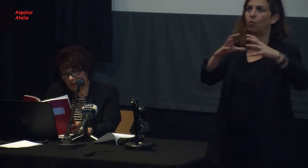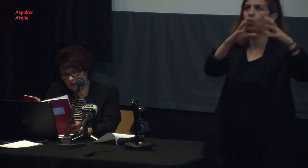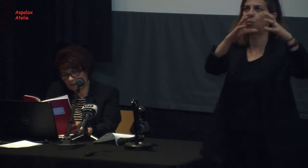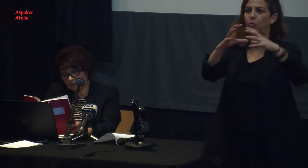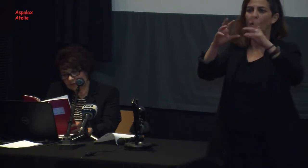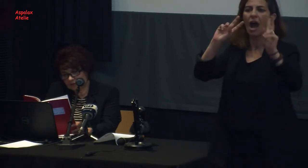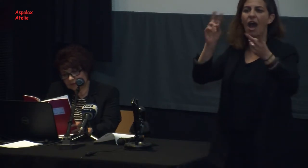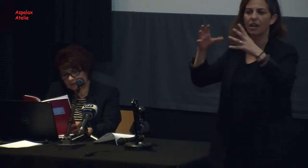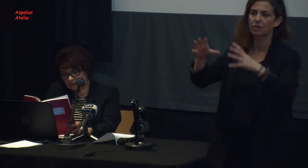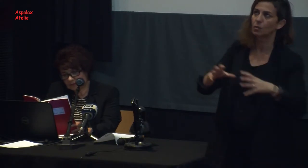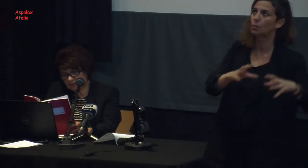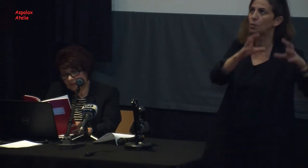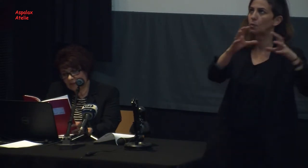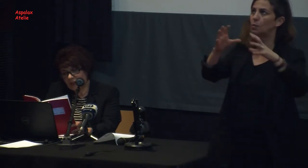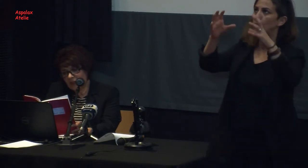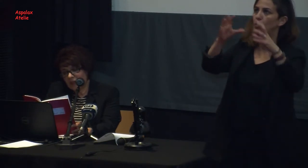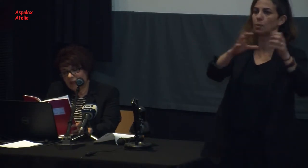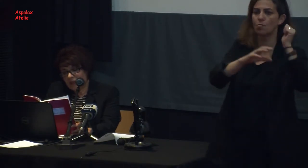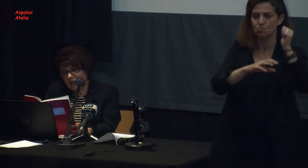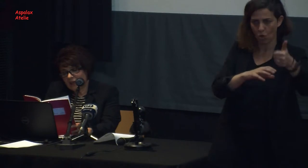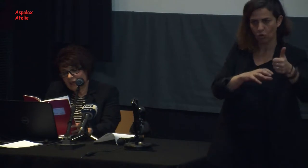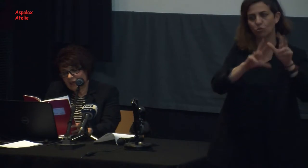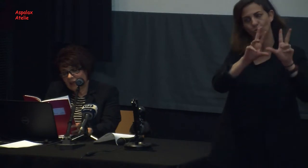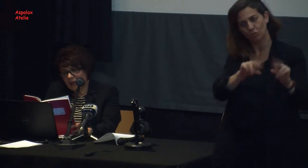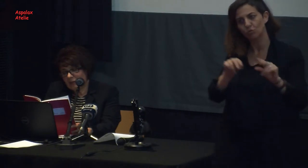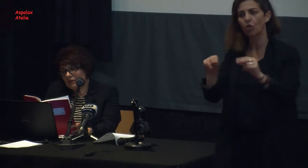πάει ο άνεμος.